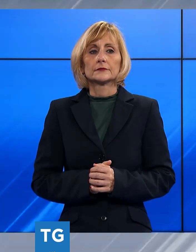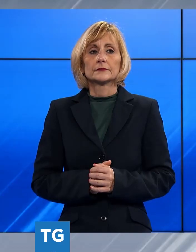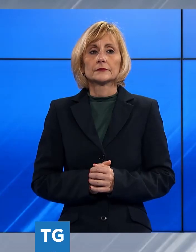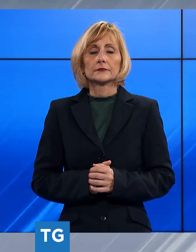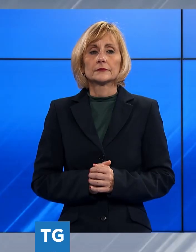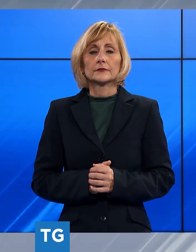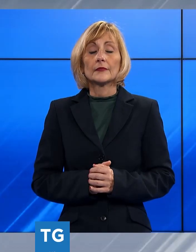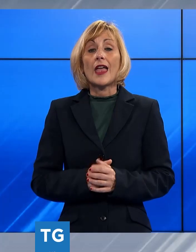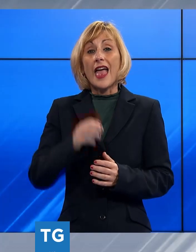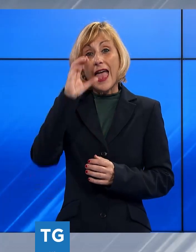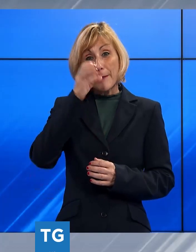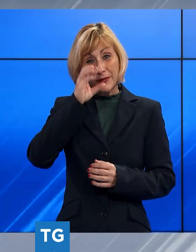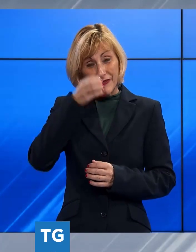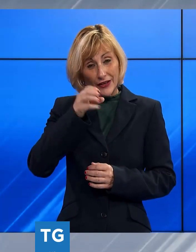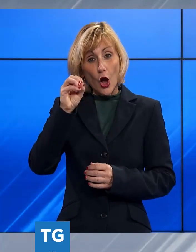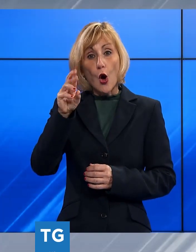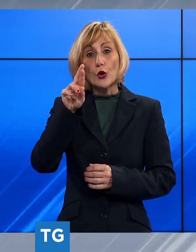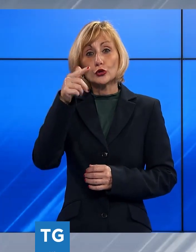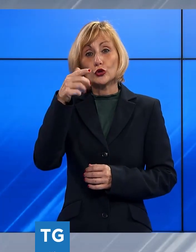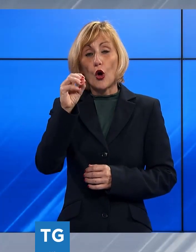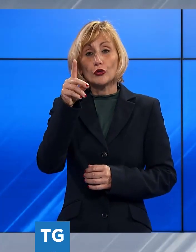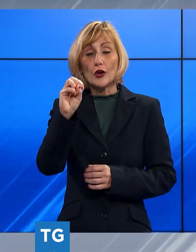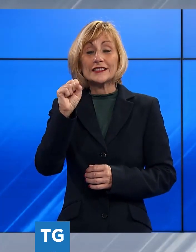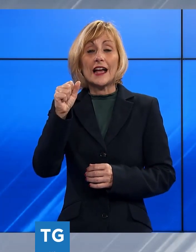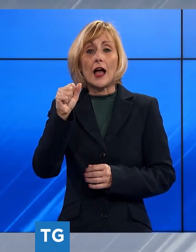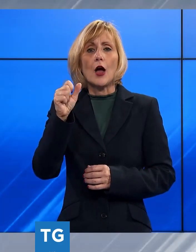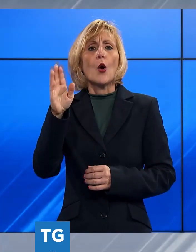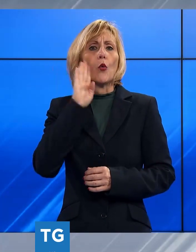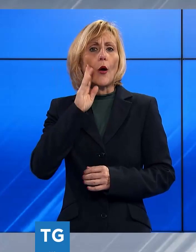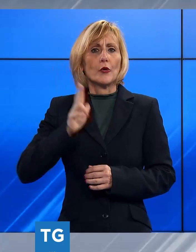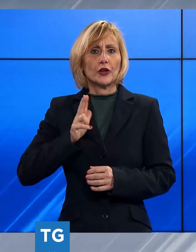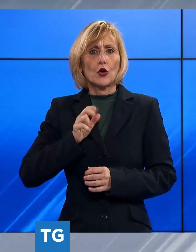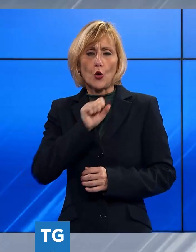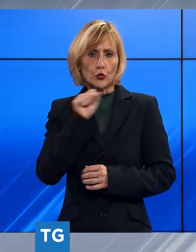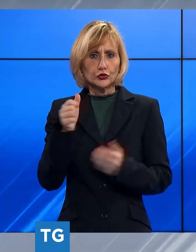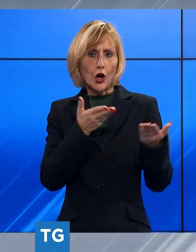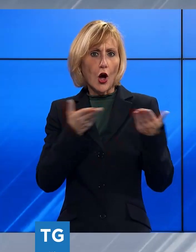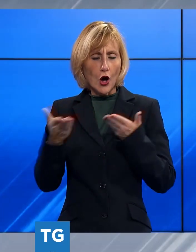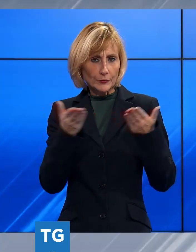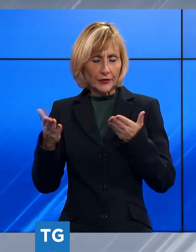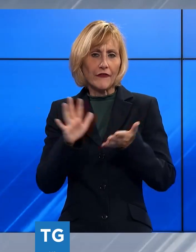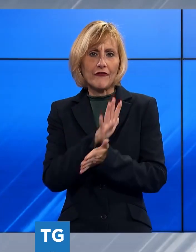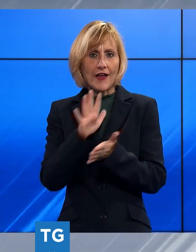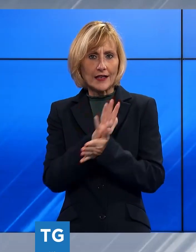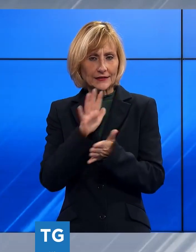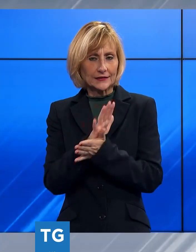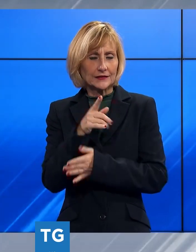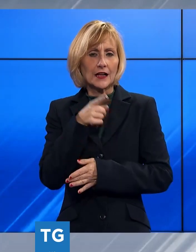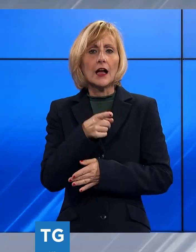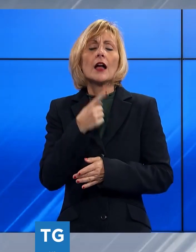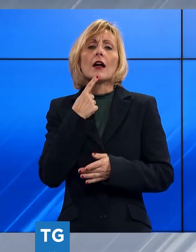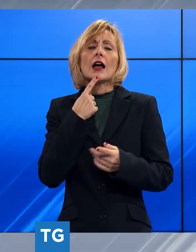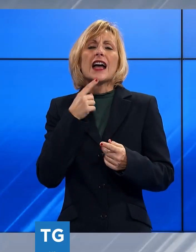epifania ortodossa magnate russo ospita la festa degli ucraini l'oligarca Oleg tinkov oppositore di